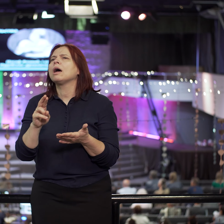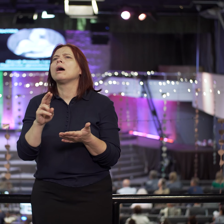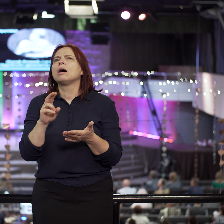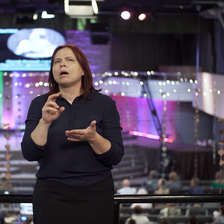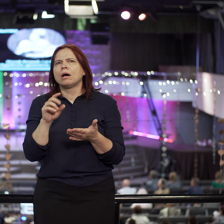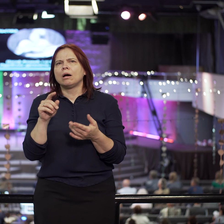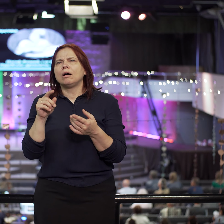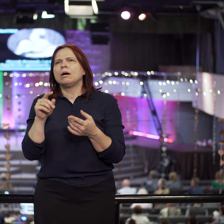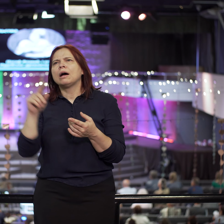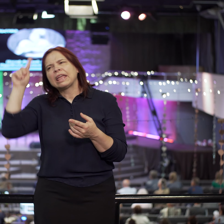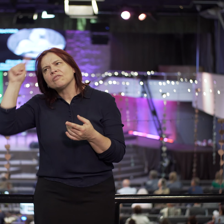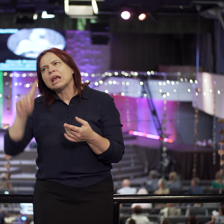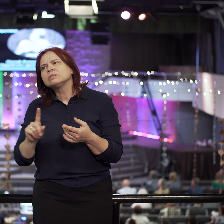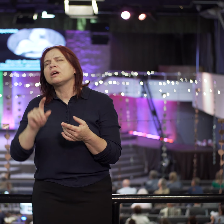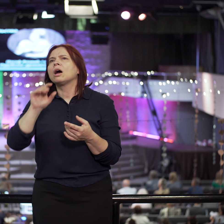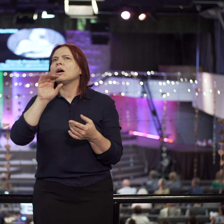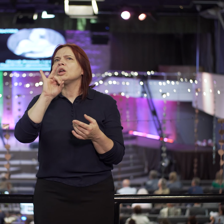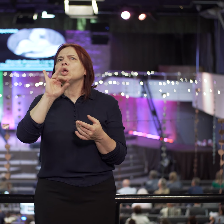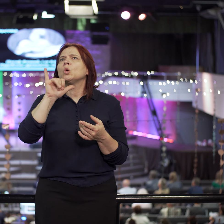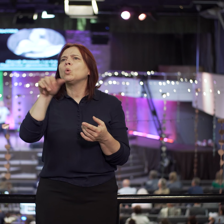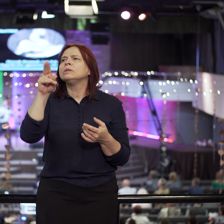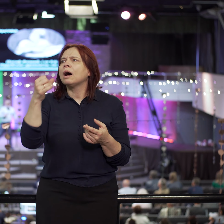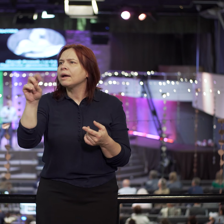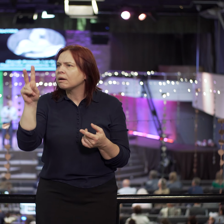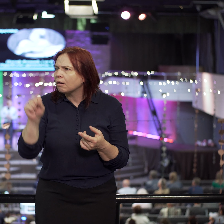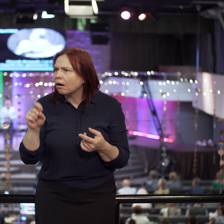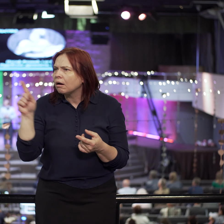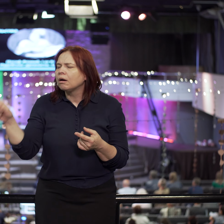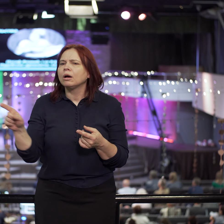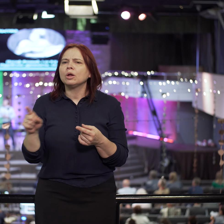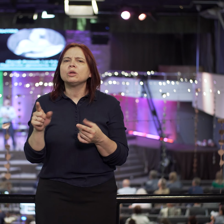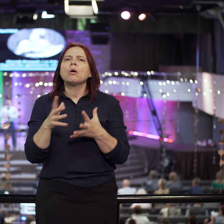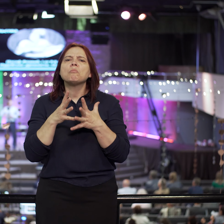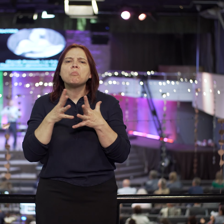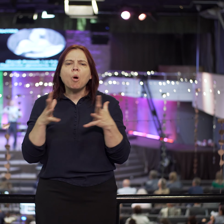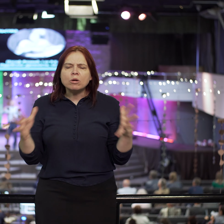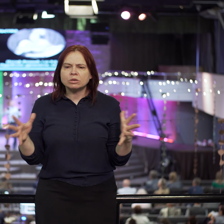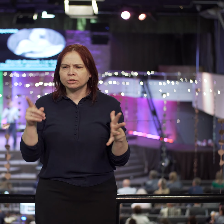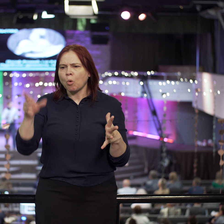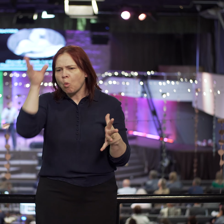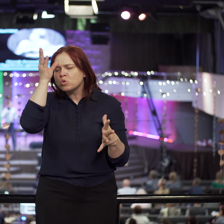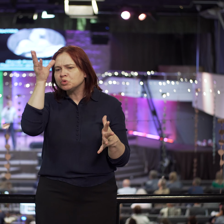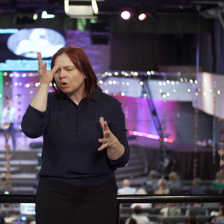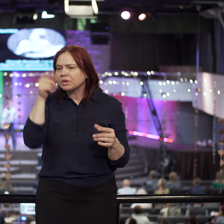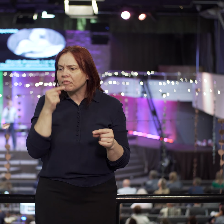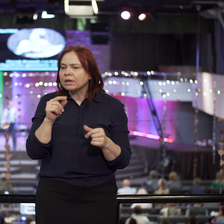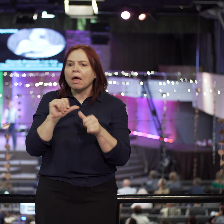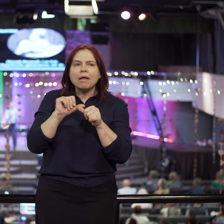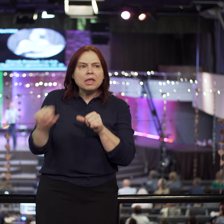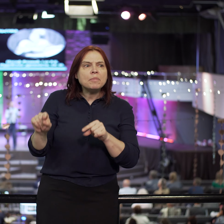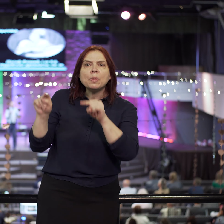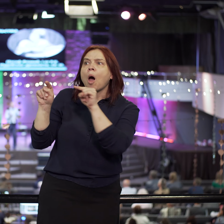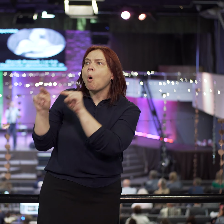что большинство исследователей, они склоняются к тому, что именно этот человек,